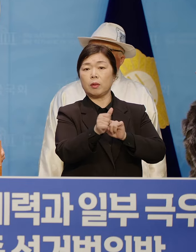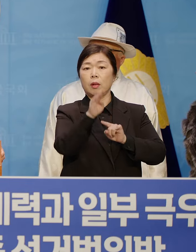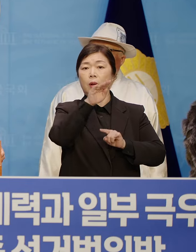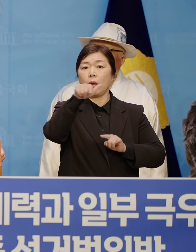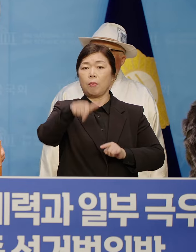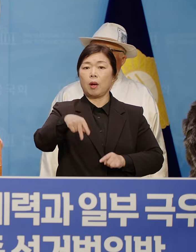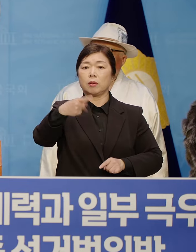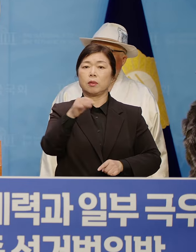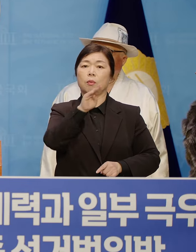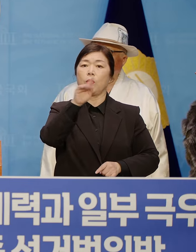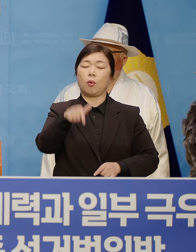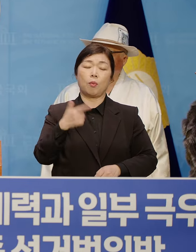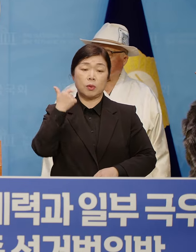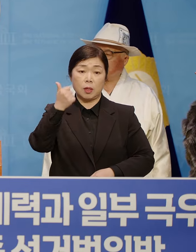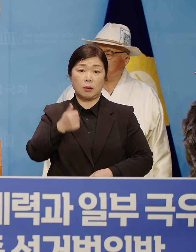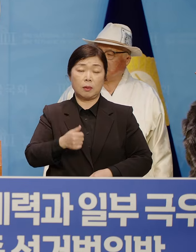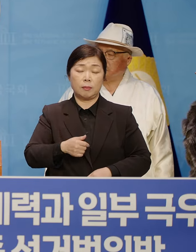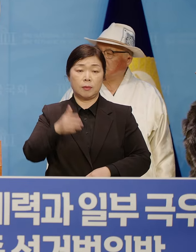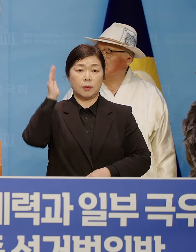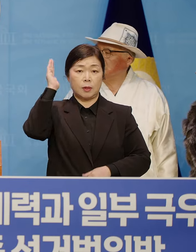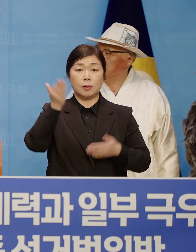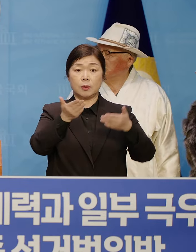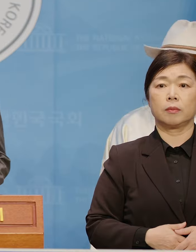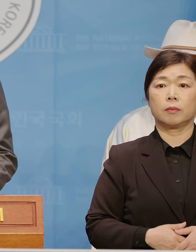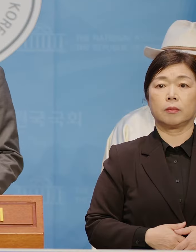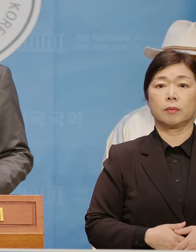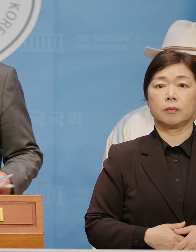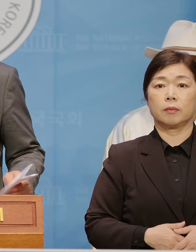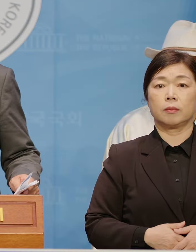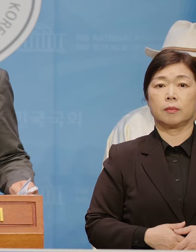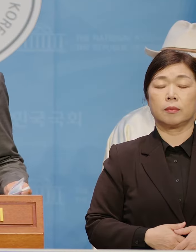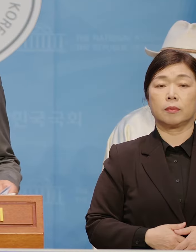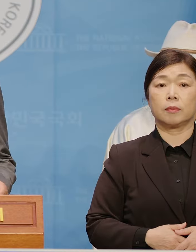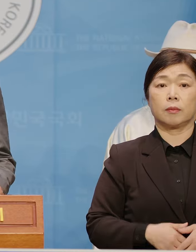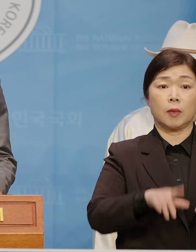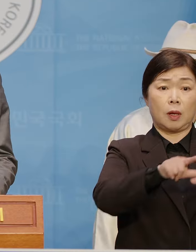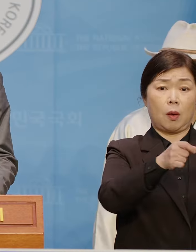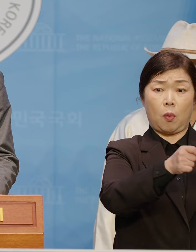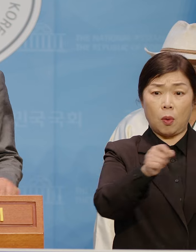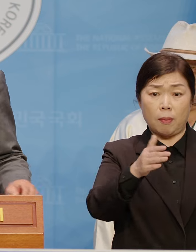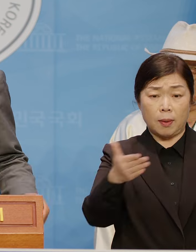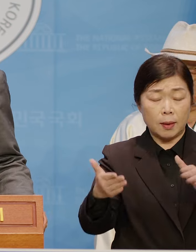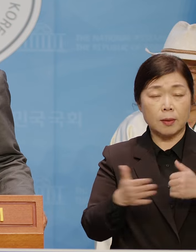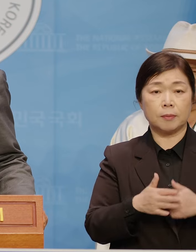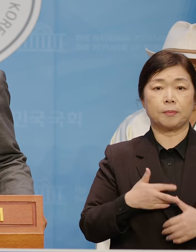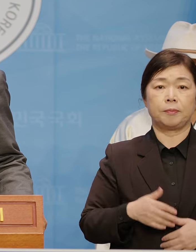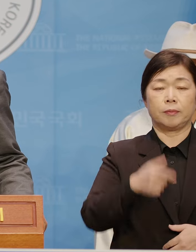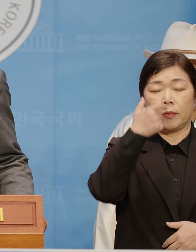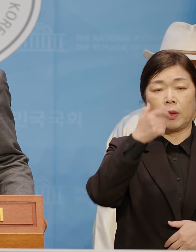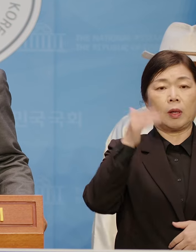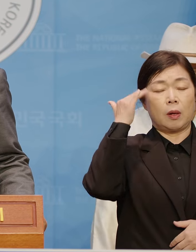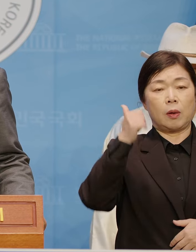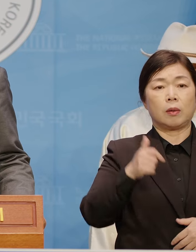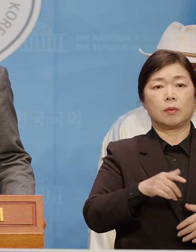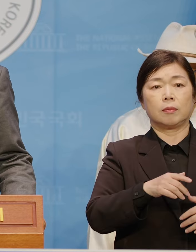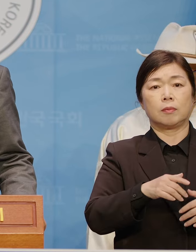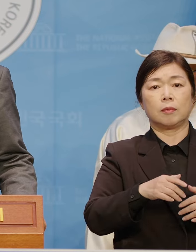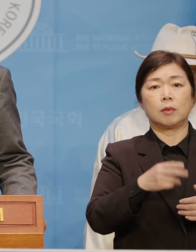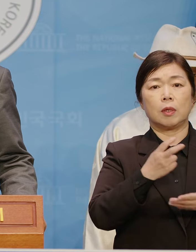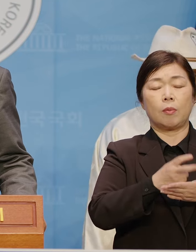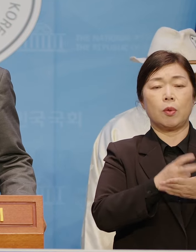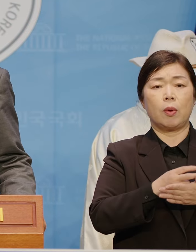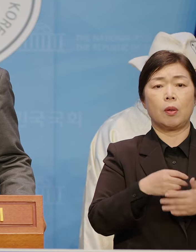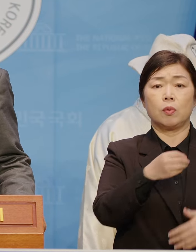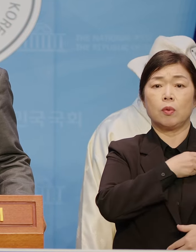박승복 목사님께서 마지막 연대 발언 맞춰 주시겠습니다네 시간이 많이 지났습니다 저는 기독교 대한 감리의 소속